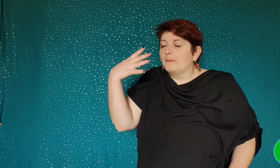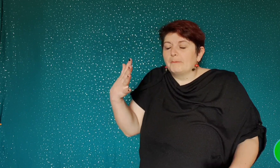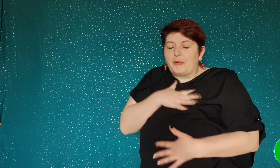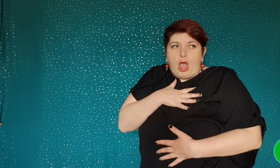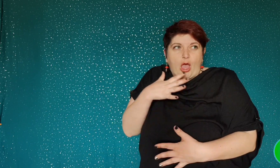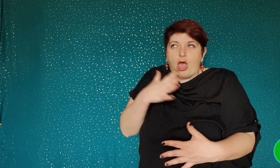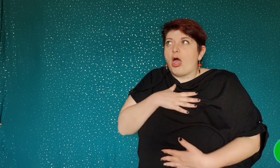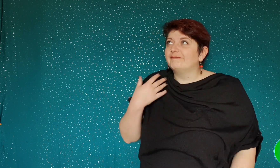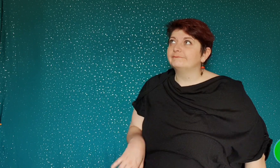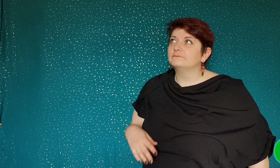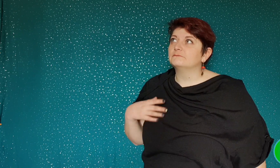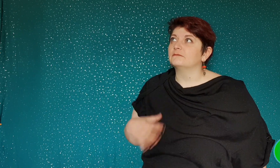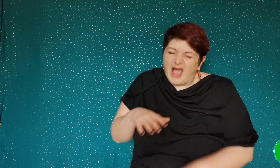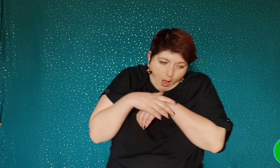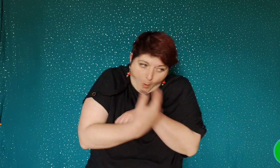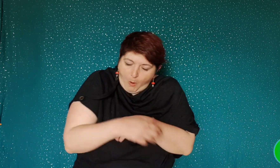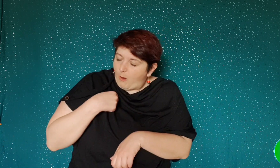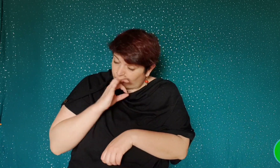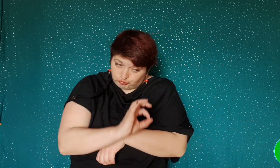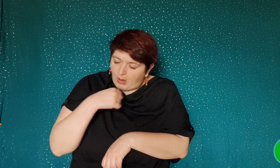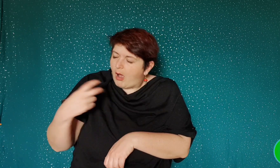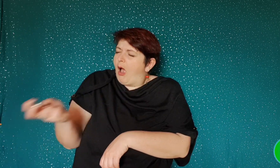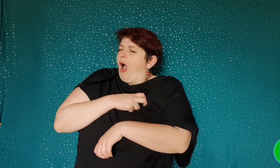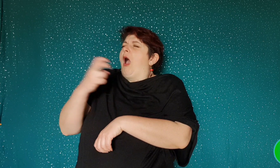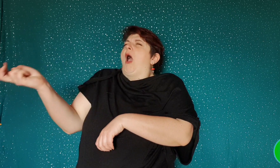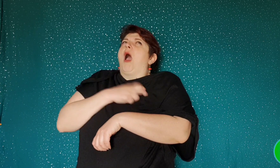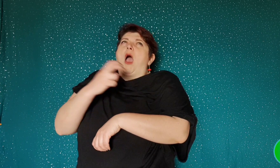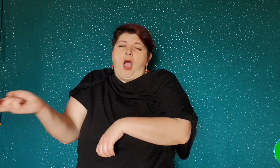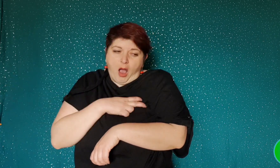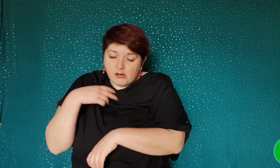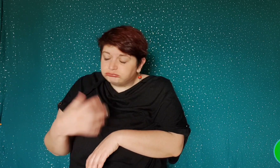Tu avais peur, grand-père, dit Marianne. Oh oui alors, dit grand-père.